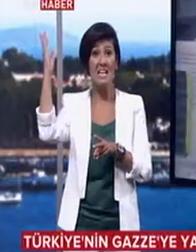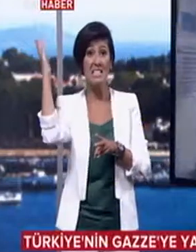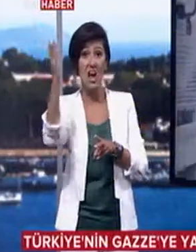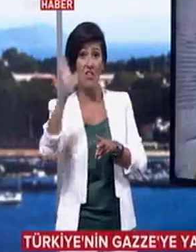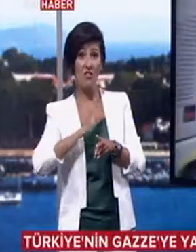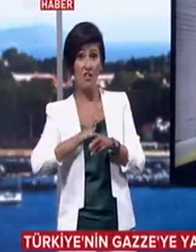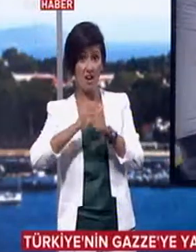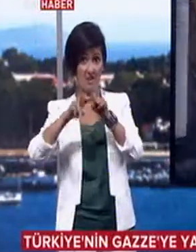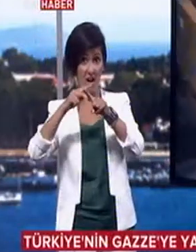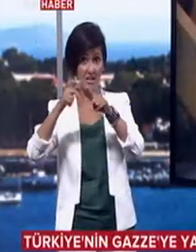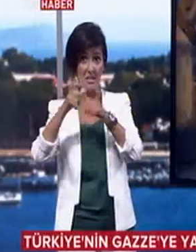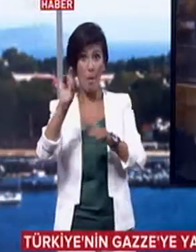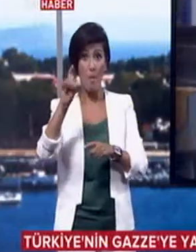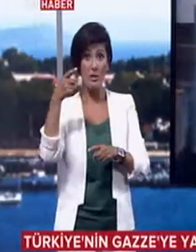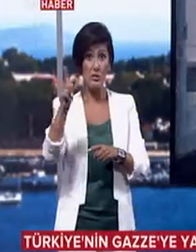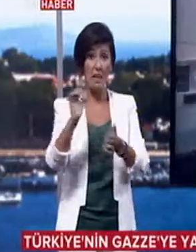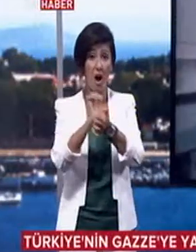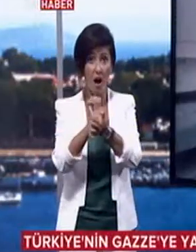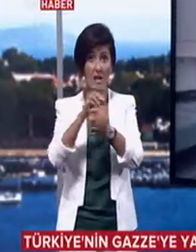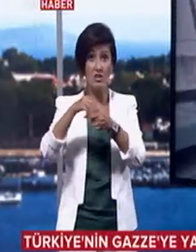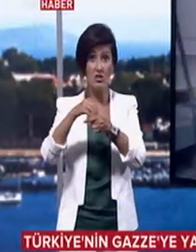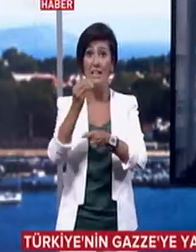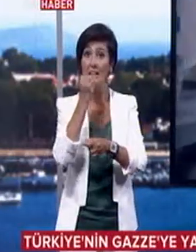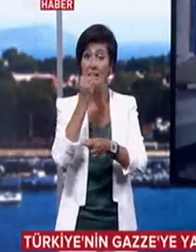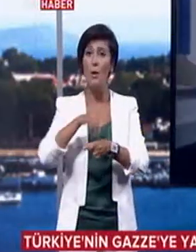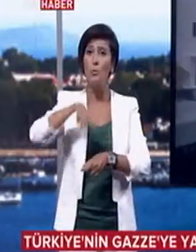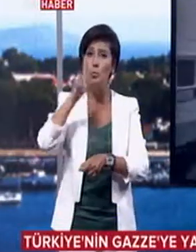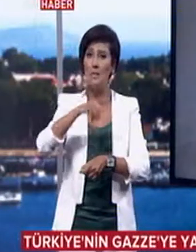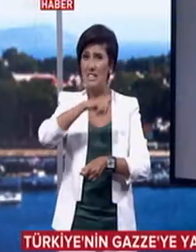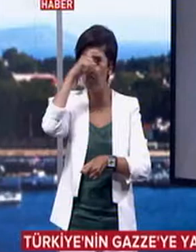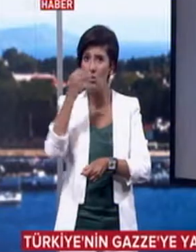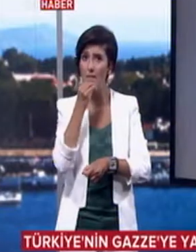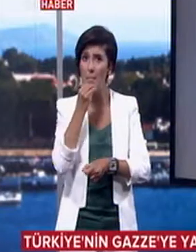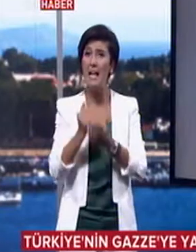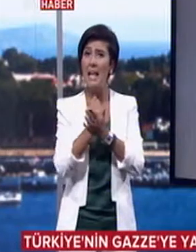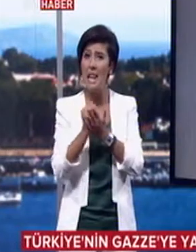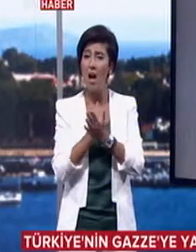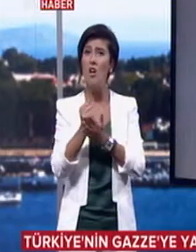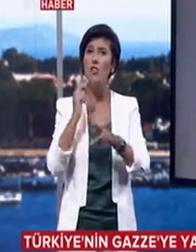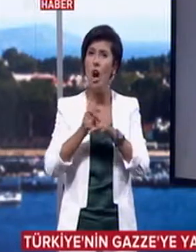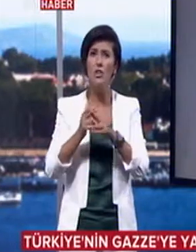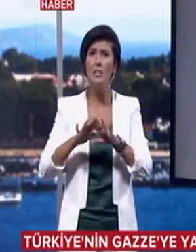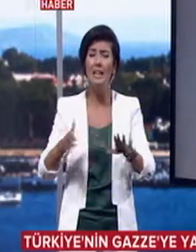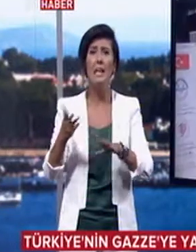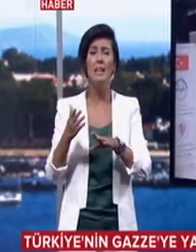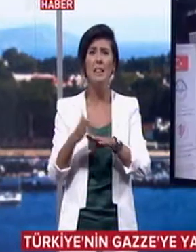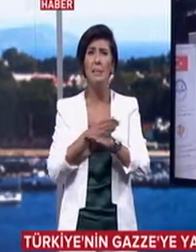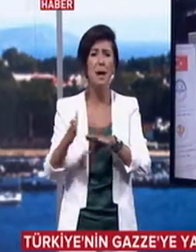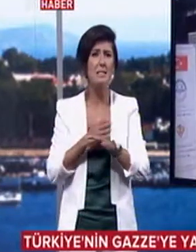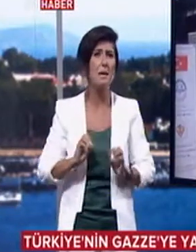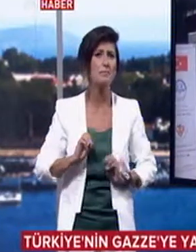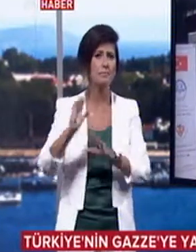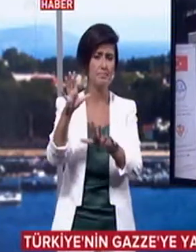Gazze'ye 15 bin aile için gıda, günlük sıcak yemek, ilaç ve acil durumlar için tıbbi malzeme yardımı başlatıldığını